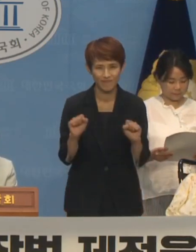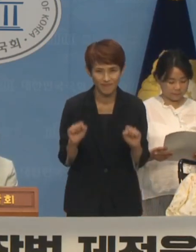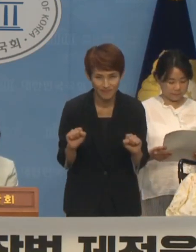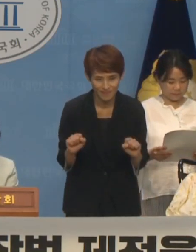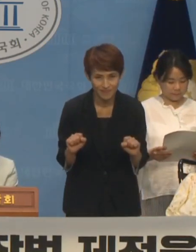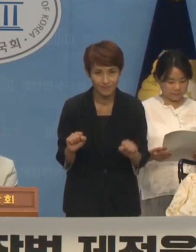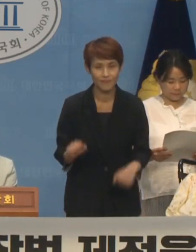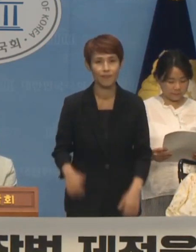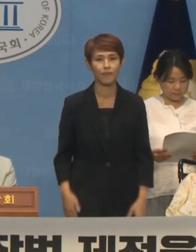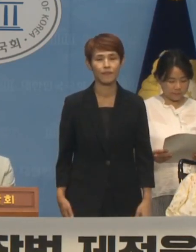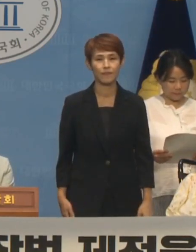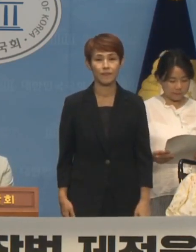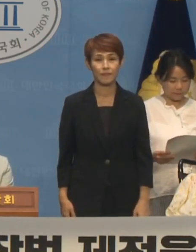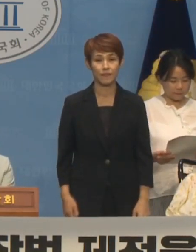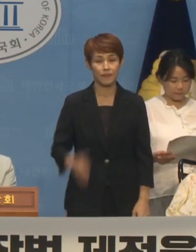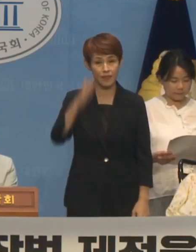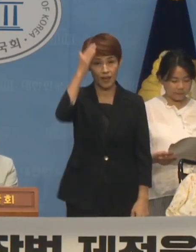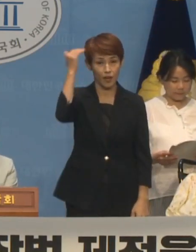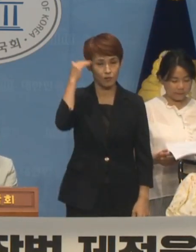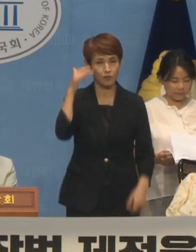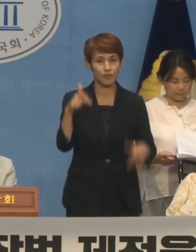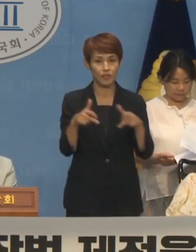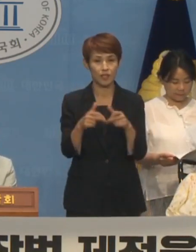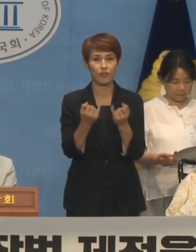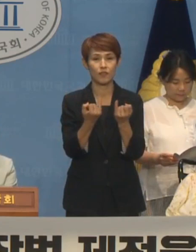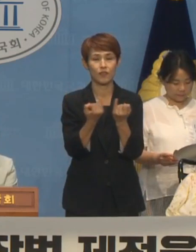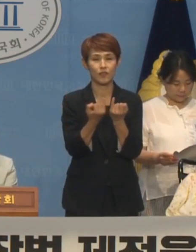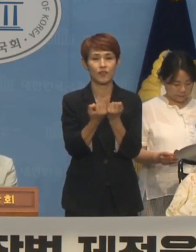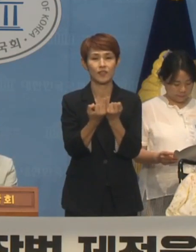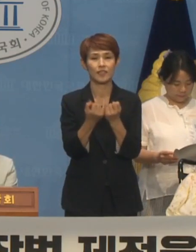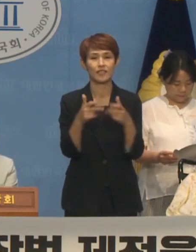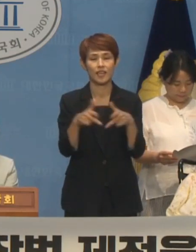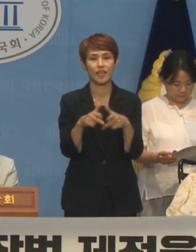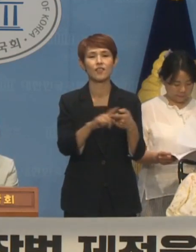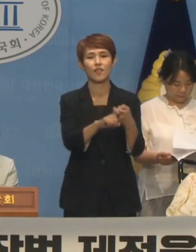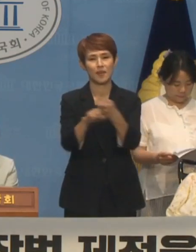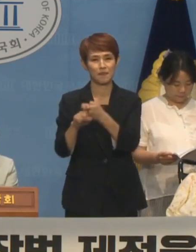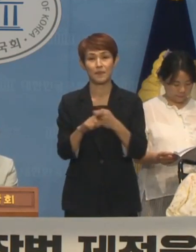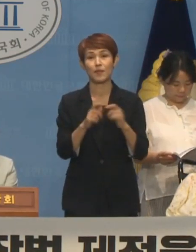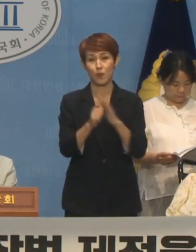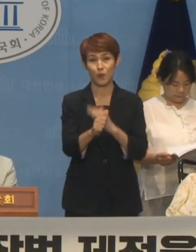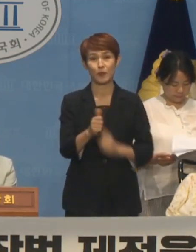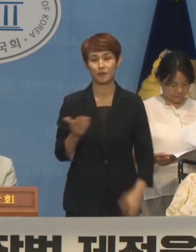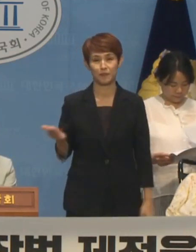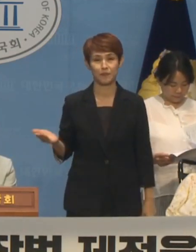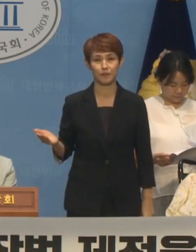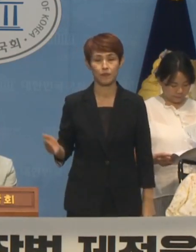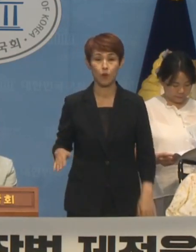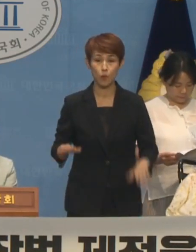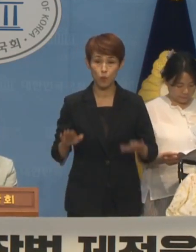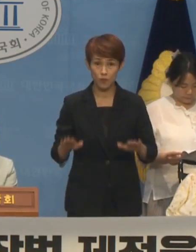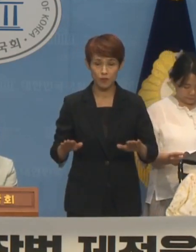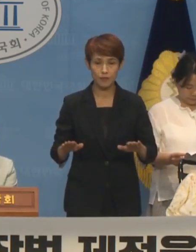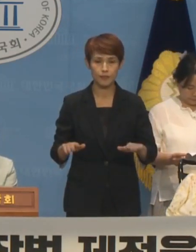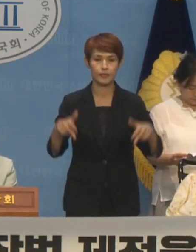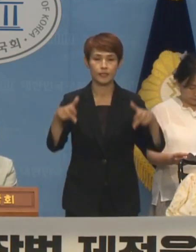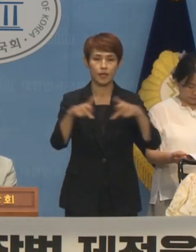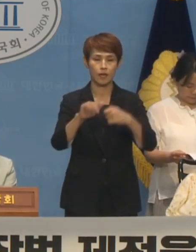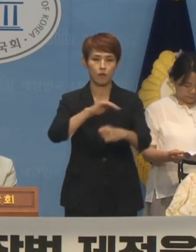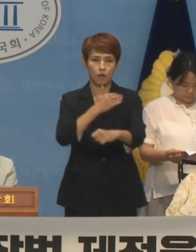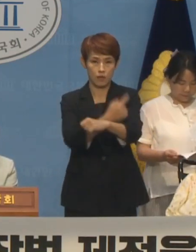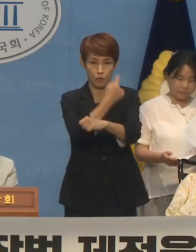안녕하세요. 한국여성장애인연합 문혜준 상임대표입니다. 오늘 저희들은 장애인 권리보장법 제정을